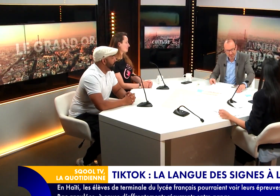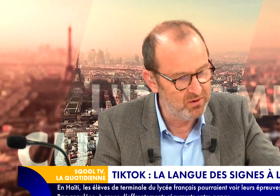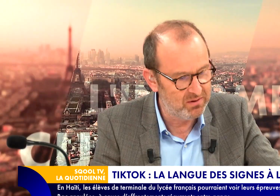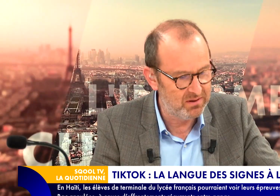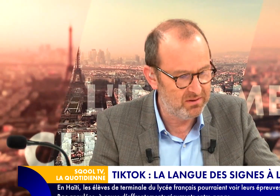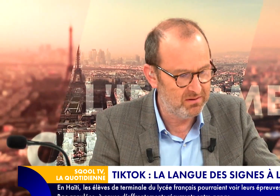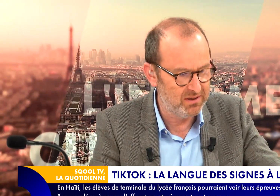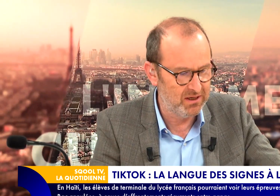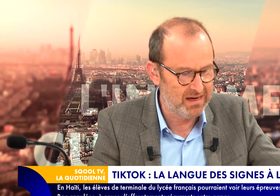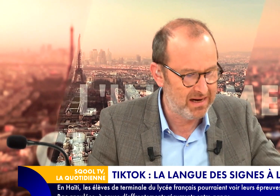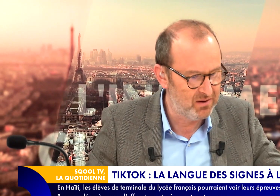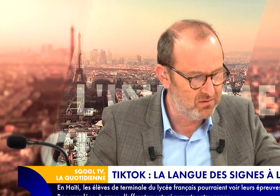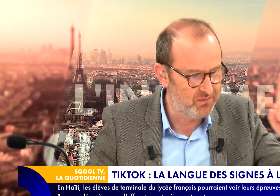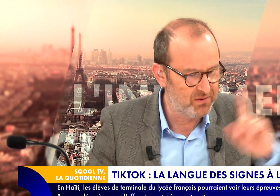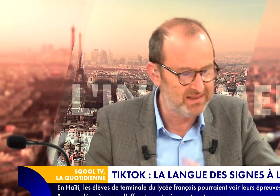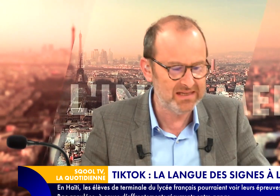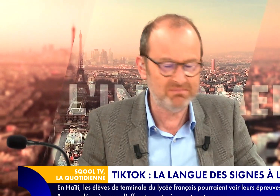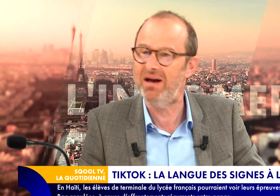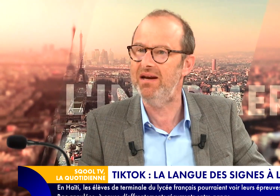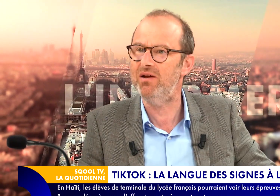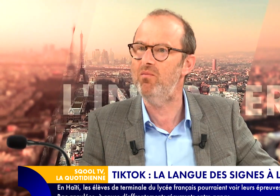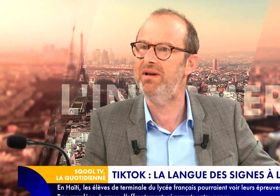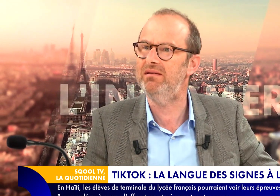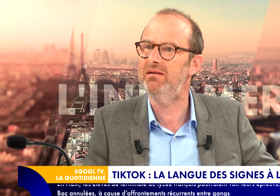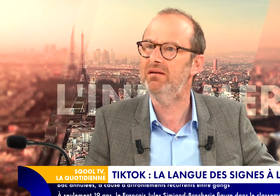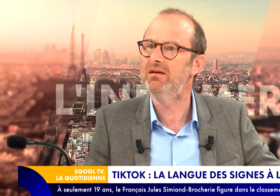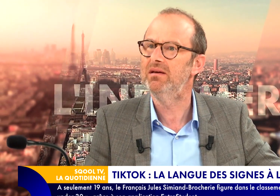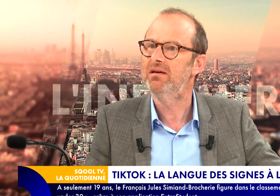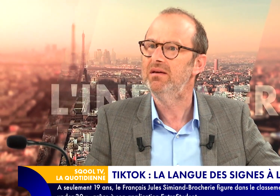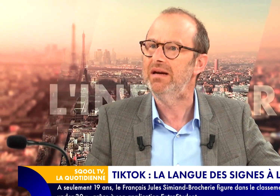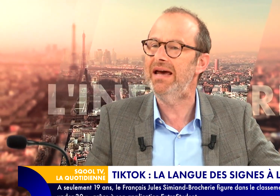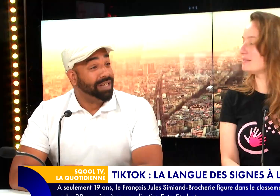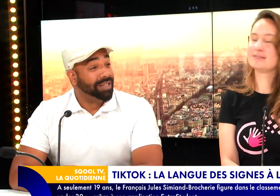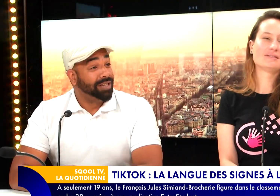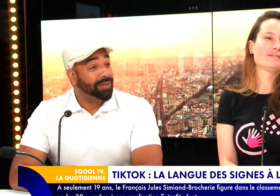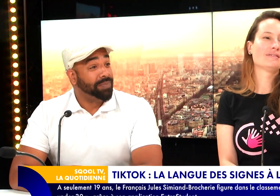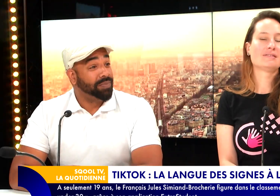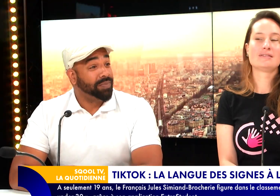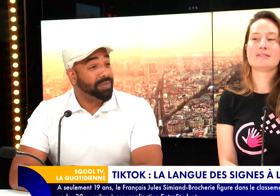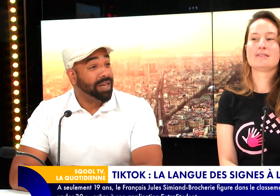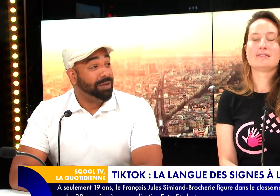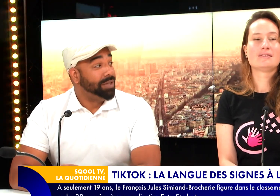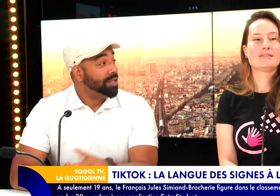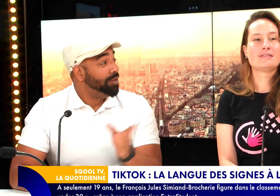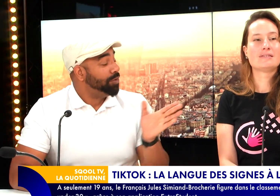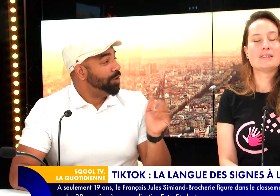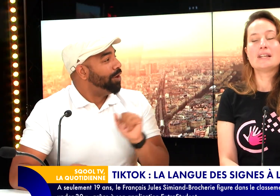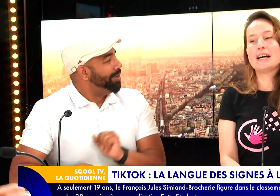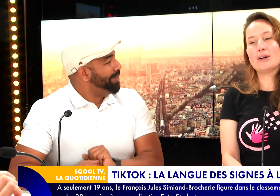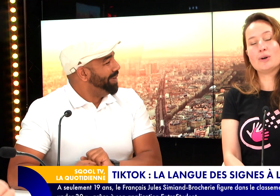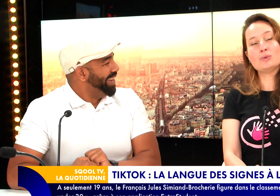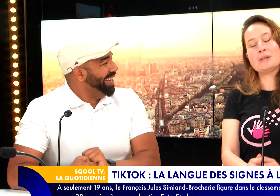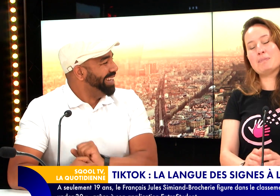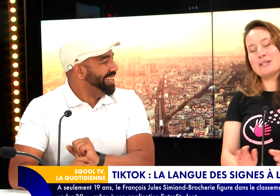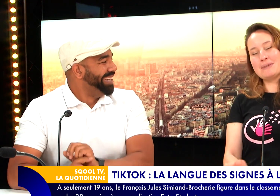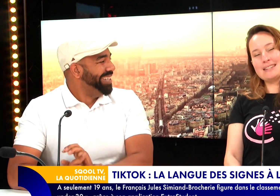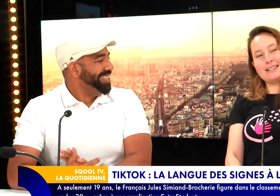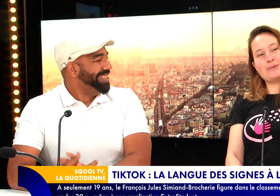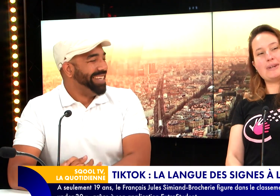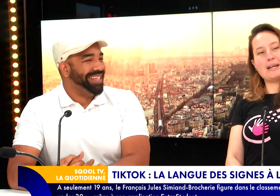également la langue française parlée complétée. Oui. La LFPC. LPC. C'est quoi LPC? Alors nous, on n'est pas spécialistes. Je sais,